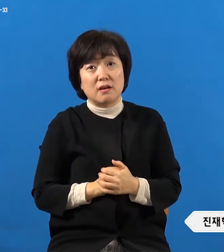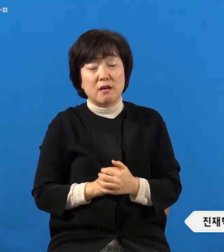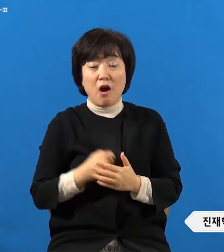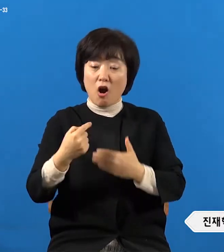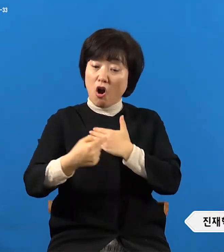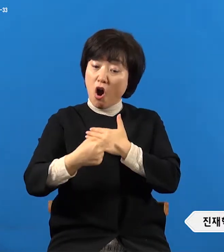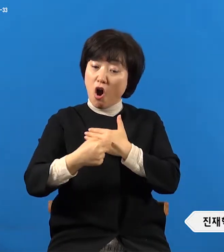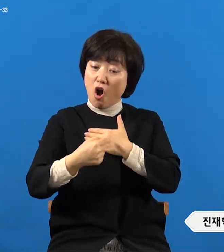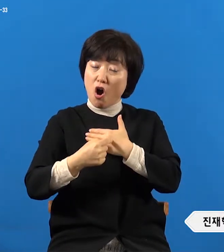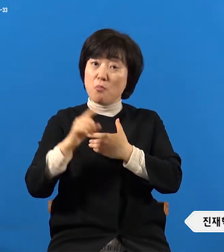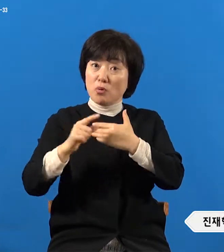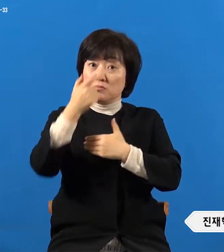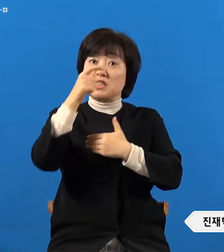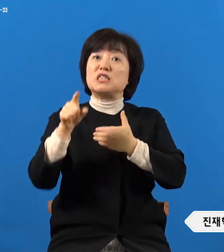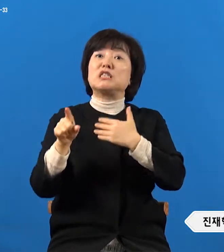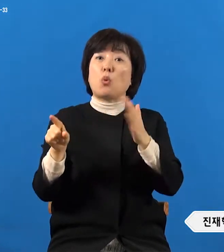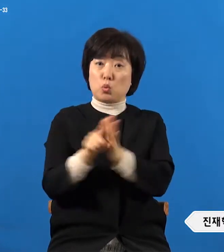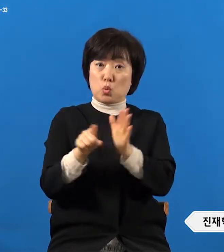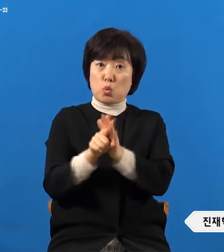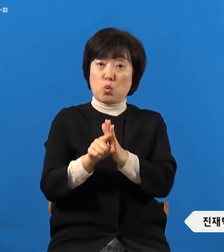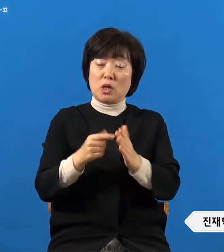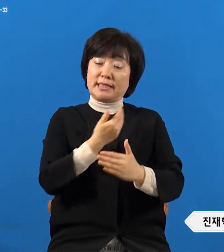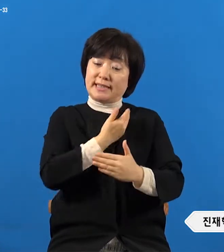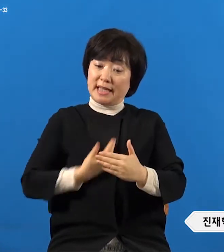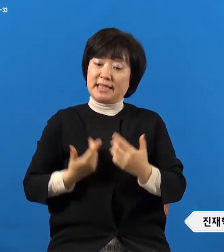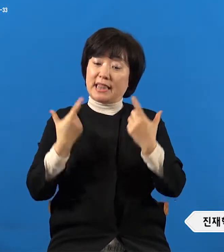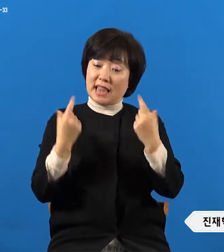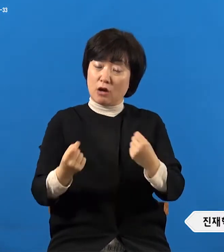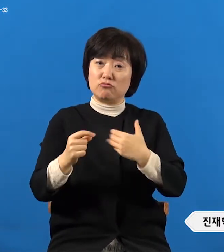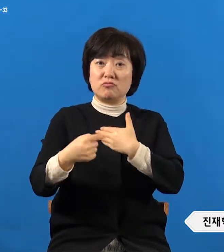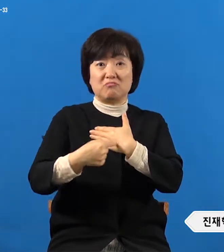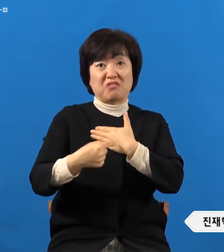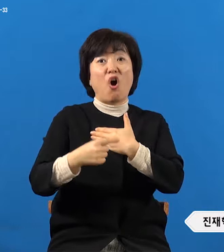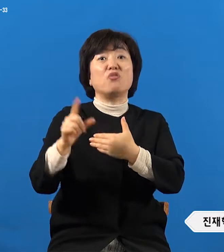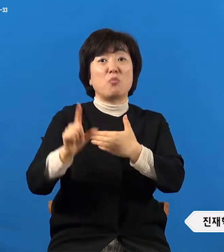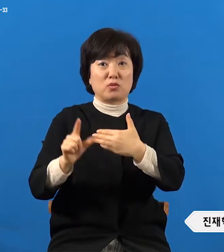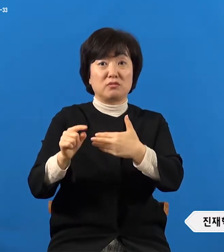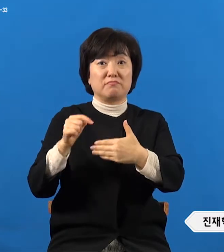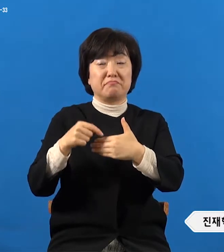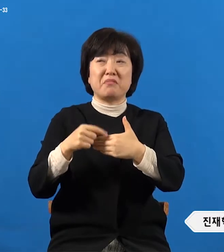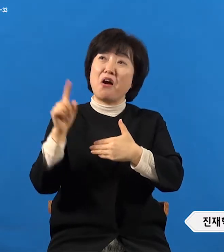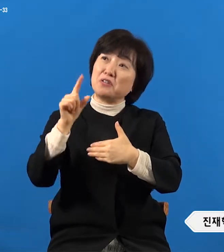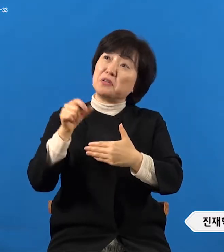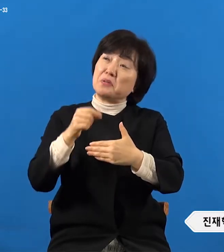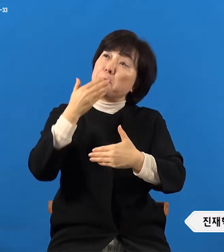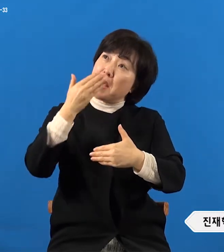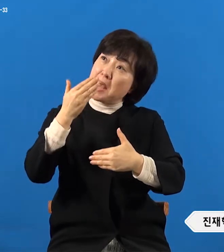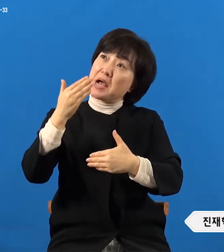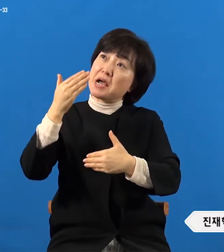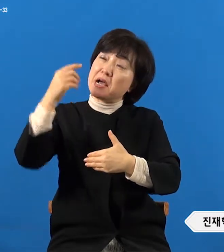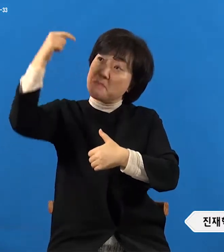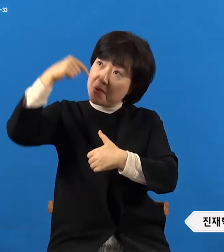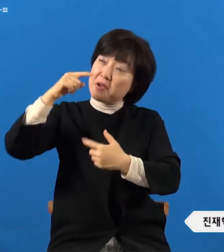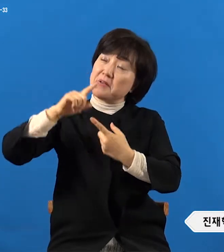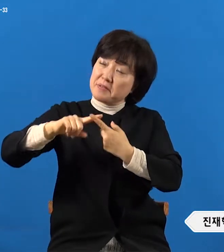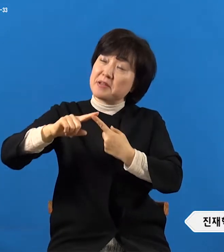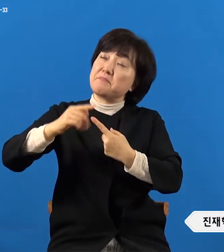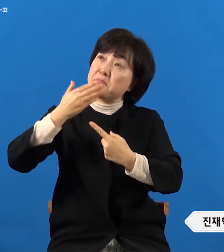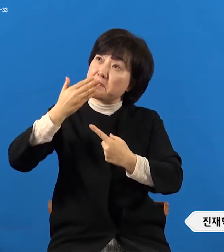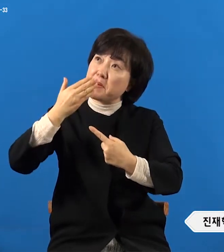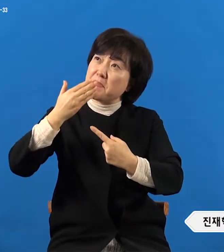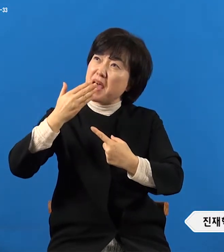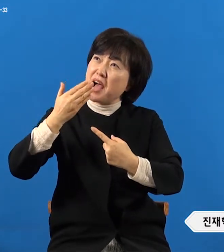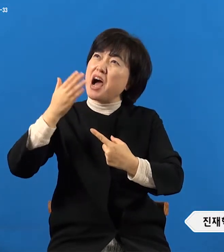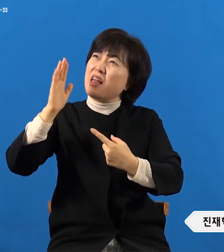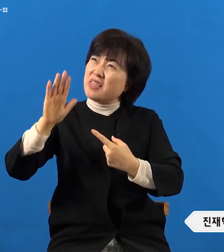모양은 가지고 있습니다. 제자 같은 모습도 가지고 있습니다. 하나님, 어느 정도까지는 내가 할 수 있는데 이것만은